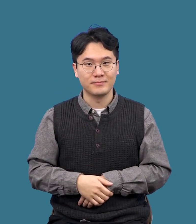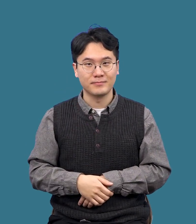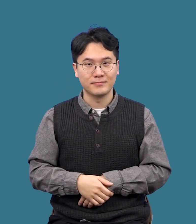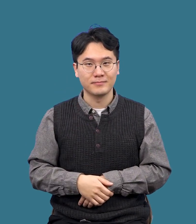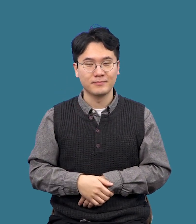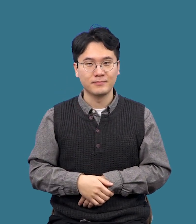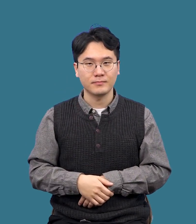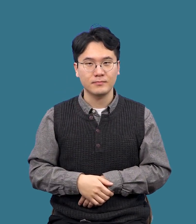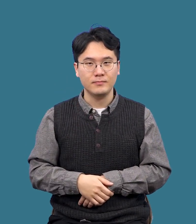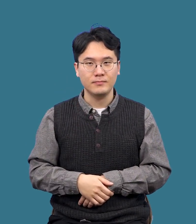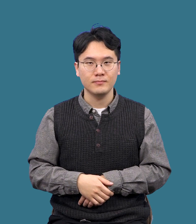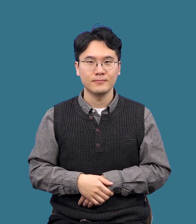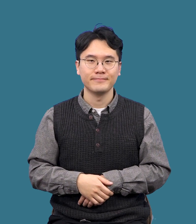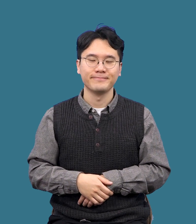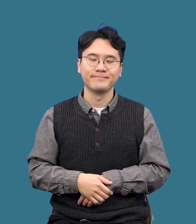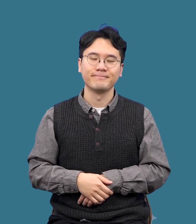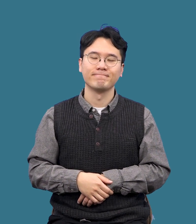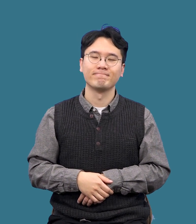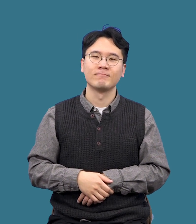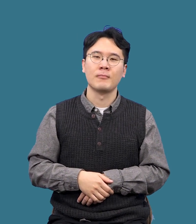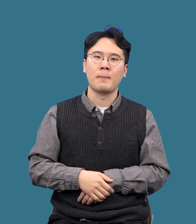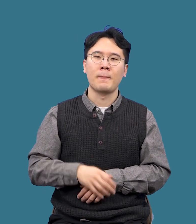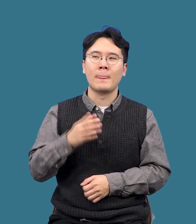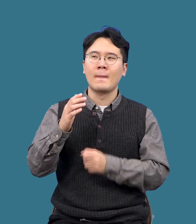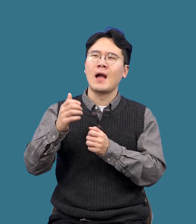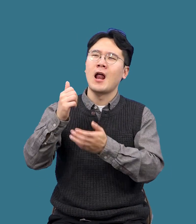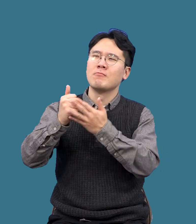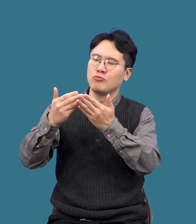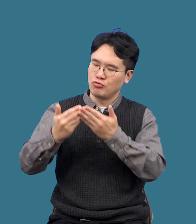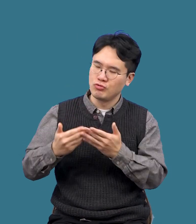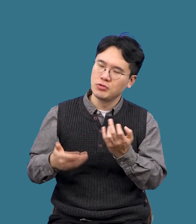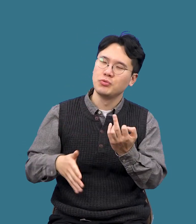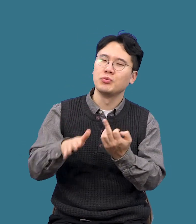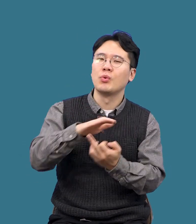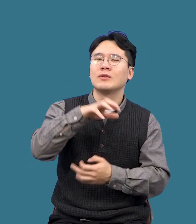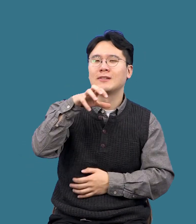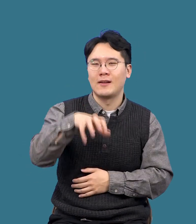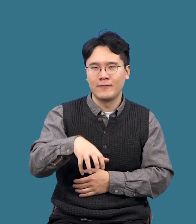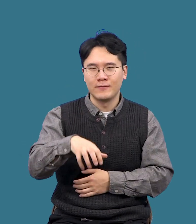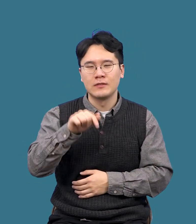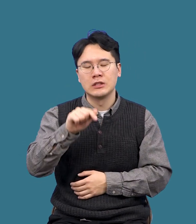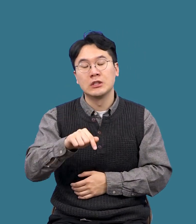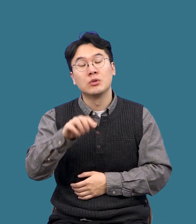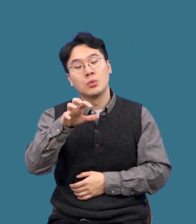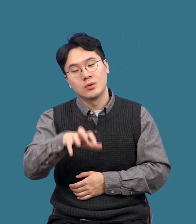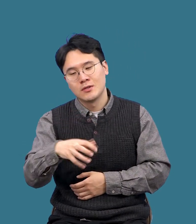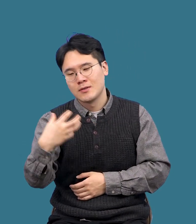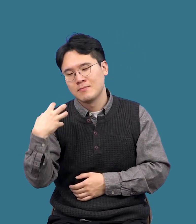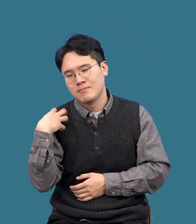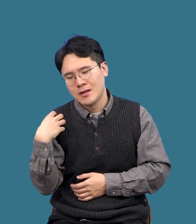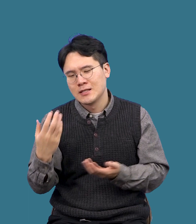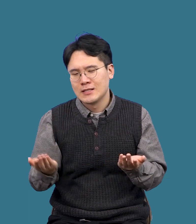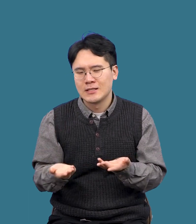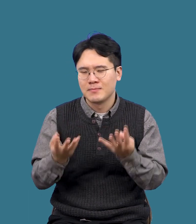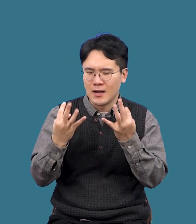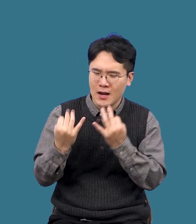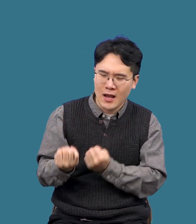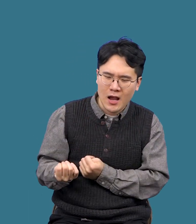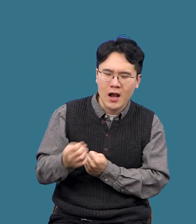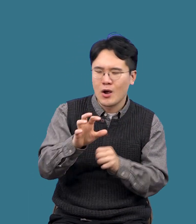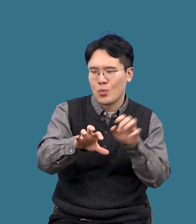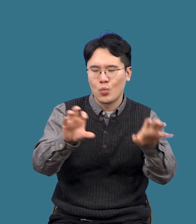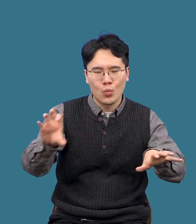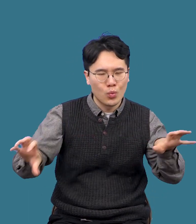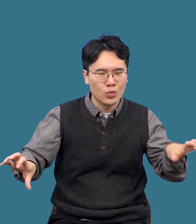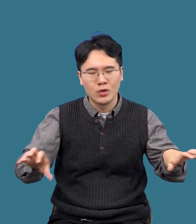삼천리 반도 금수강산 하나님 주신 동산 이 동산에 할 일 많아 사방의 일꾼을 부르네 곧